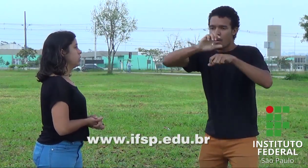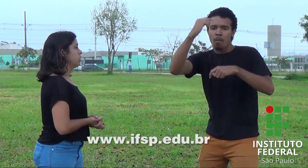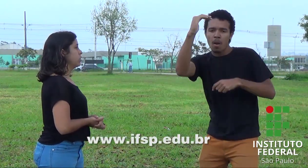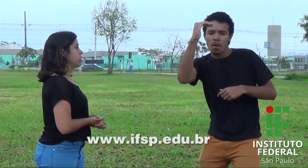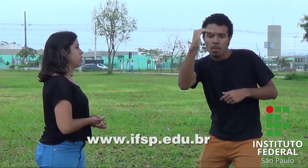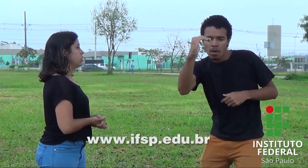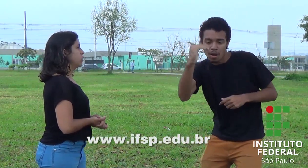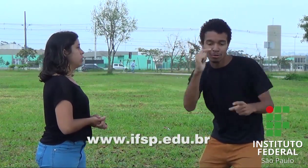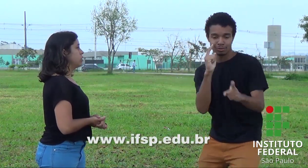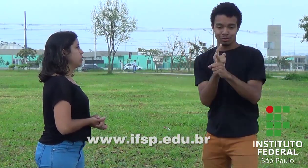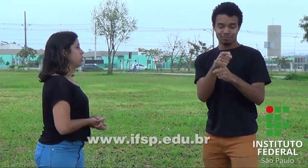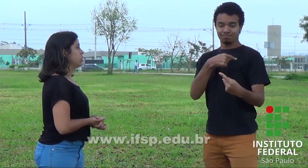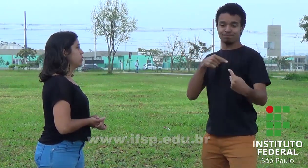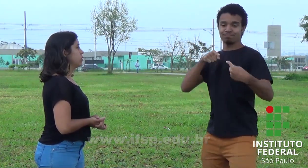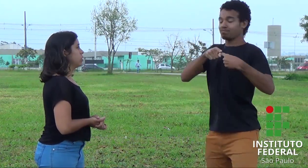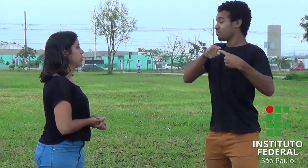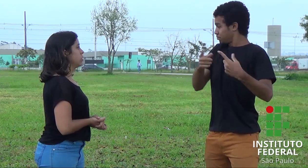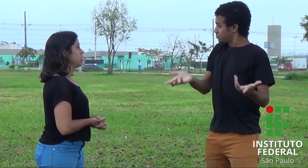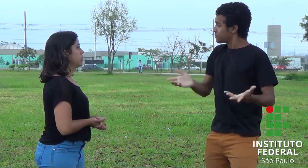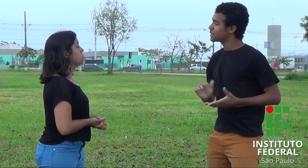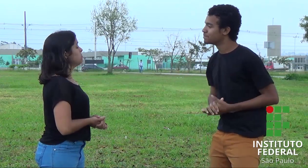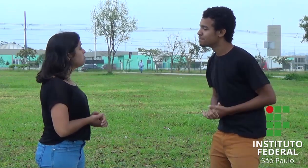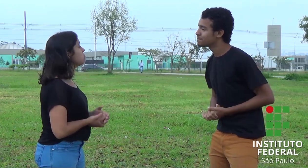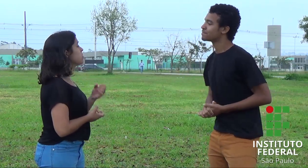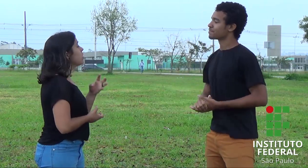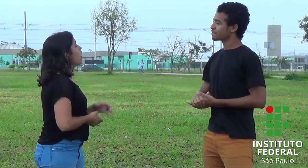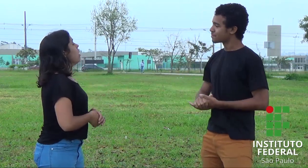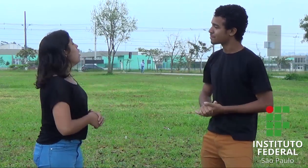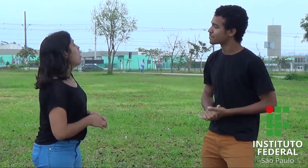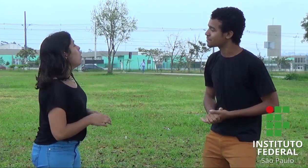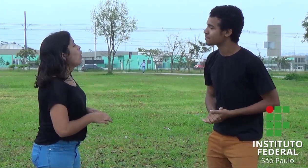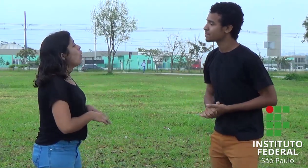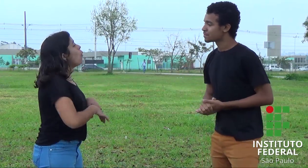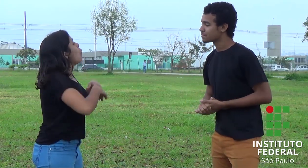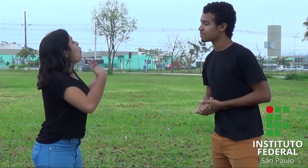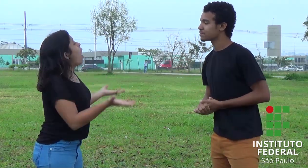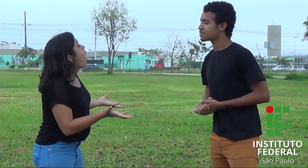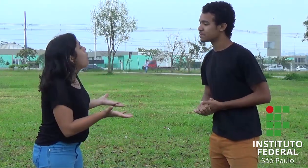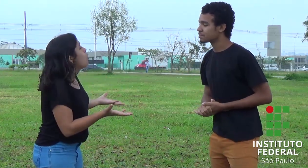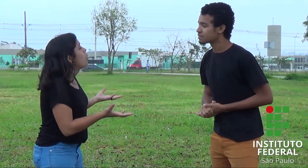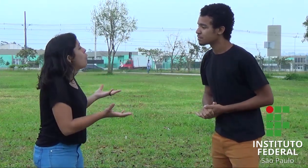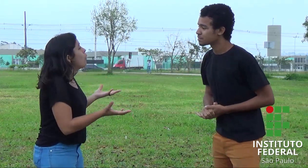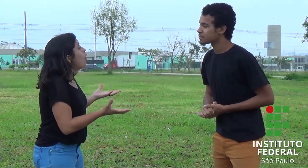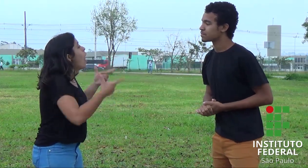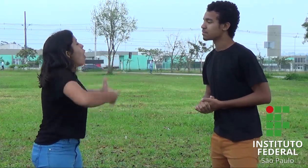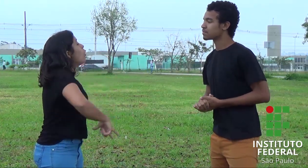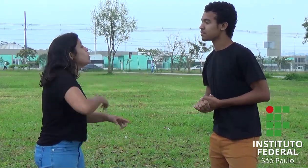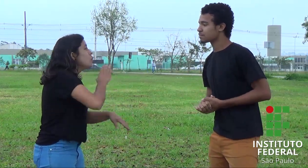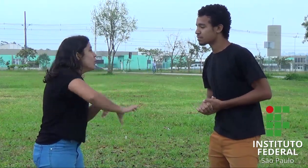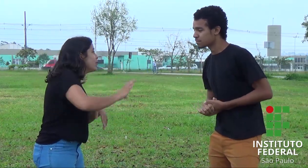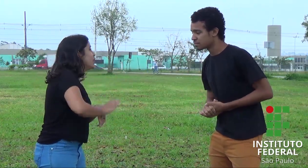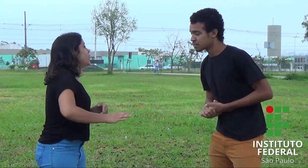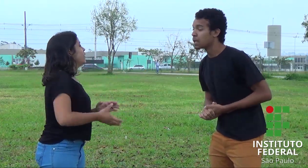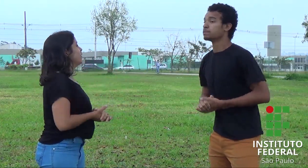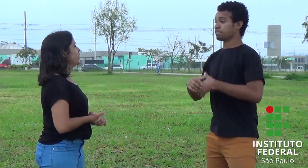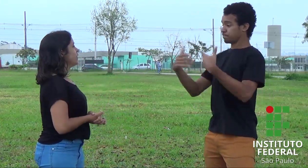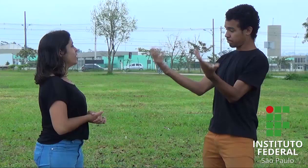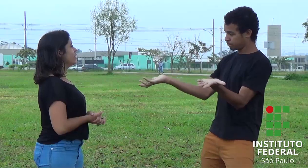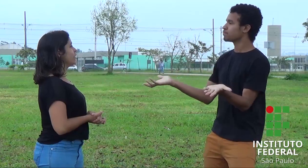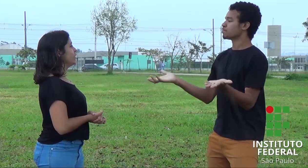você escolhe o que mais combina com você. Aham, e onde é que fica esse lugar que oferece esses cursos? Então,